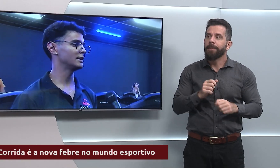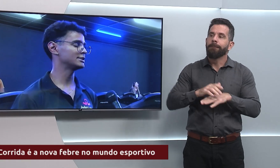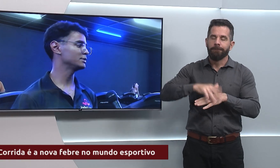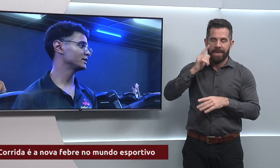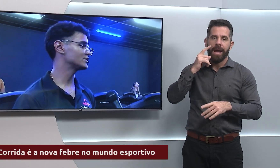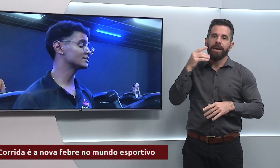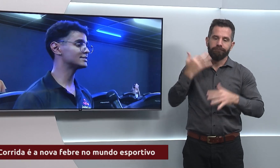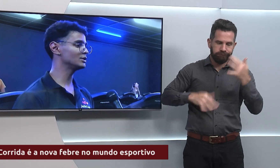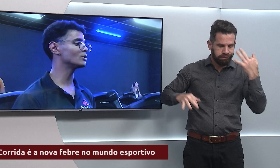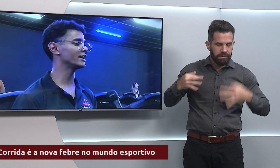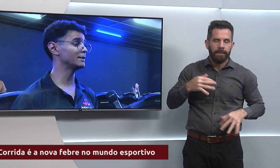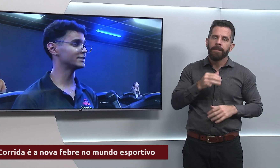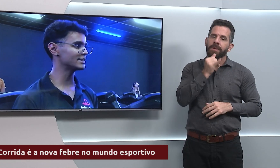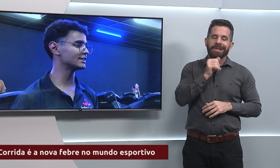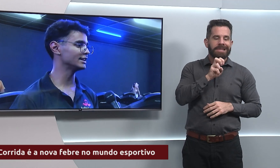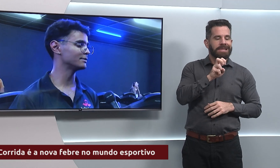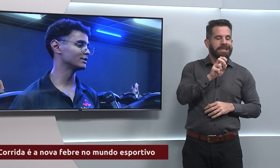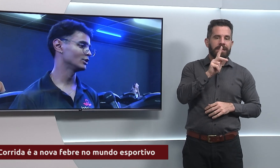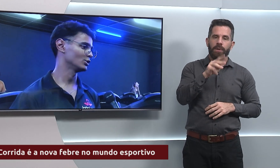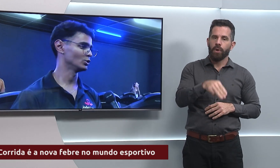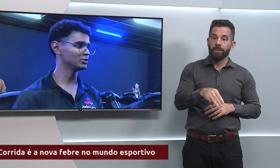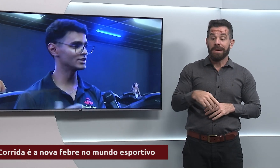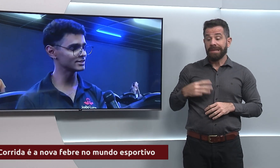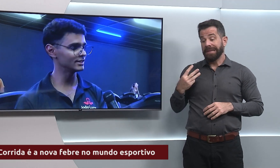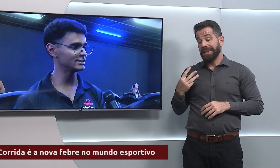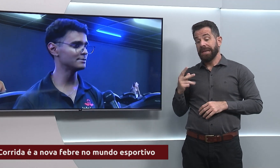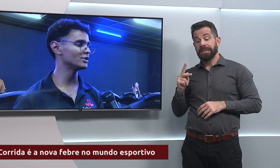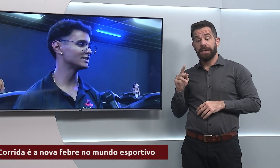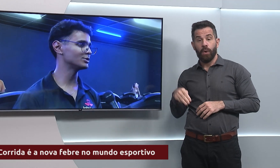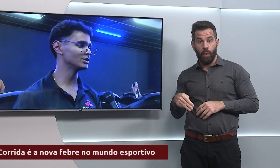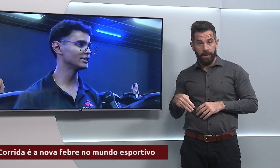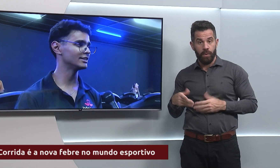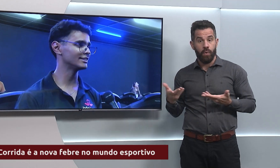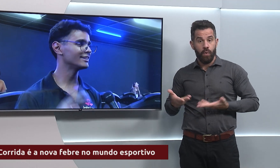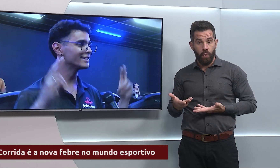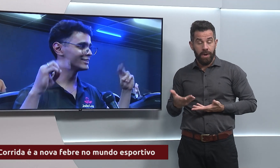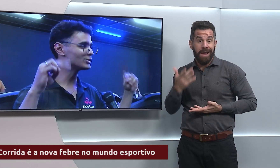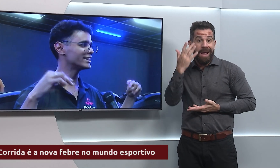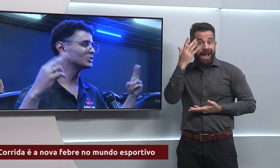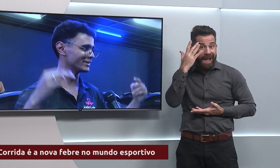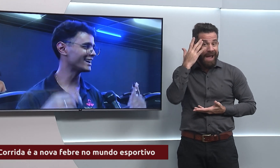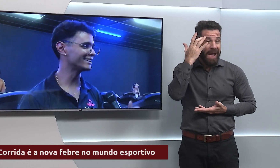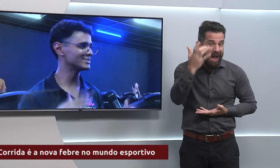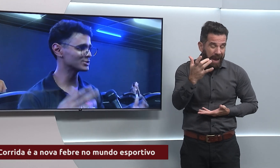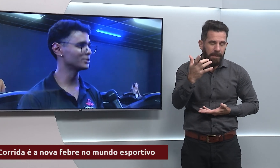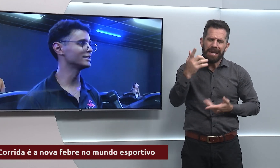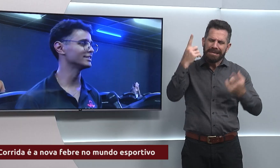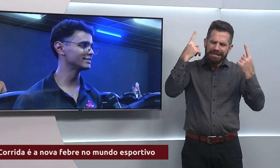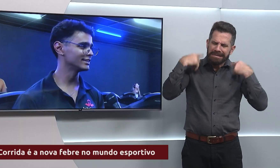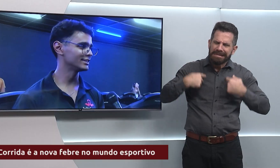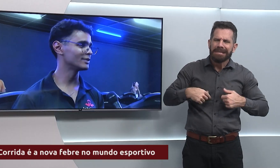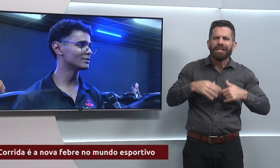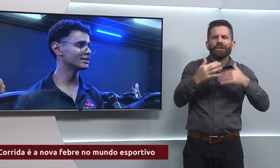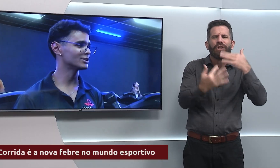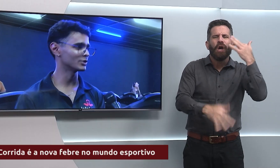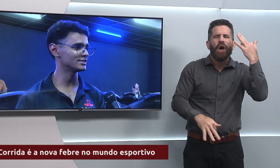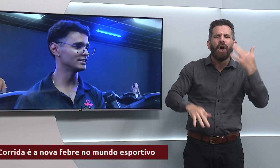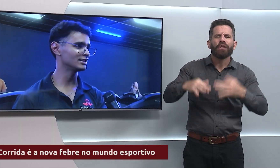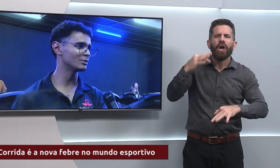simplesmente 5 km, 3 km, no outro dia seguinte você pode estar toda detonada, destruída. Tem uma dorzinha, uma lesãozinha